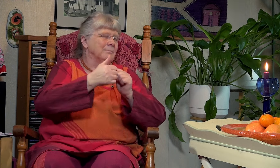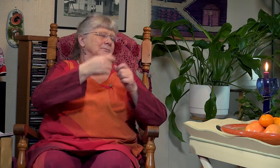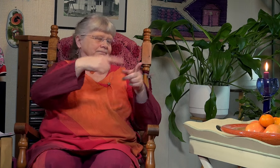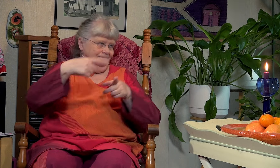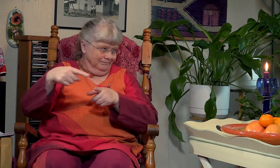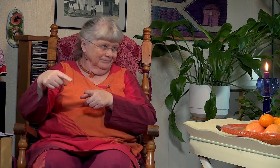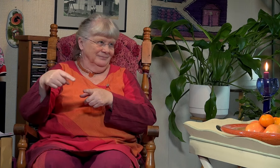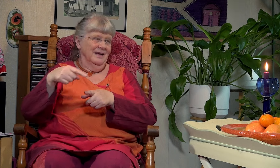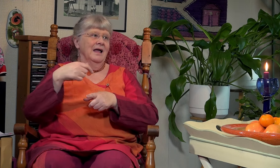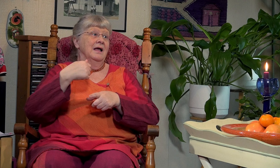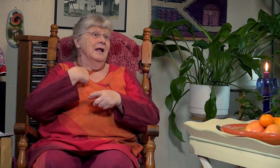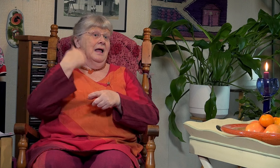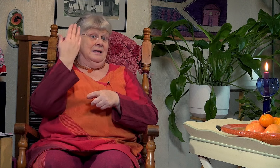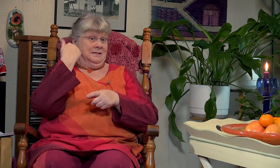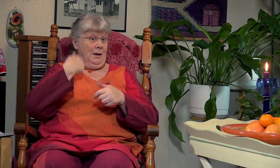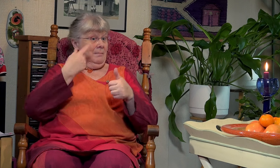ja maailmanmestaruuskilpailuissa ja muissa.